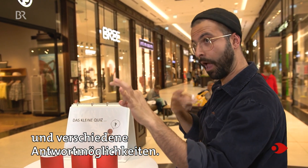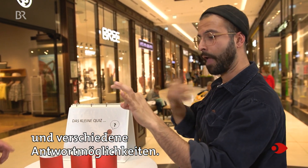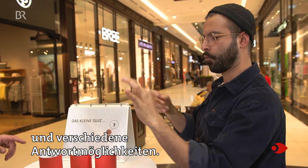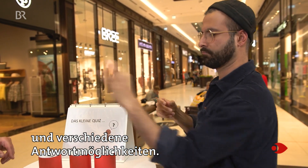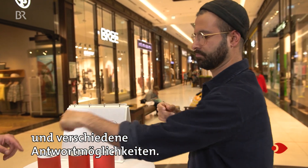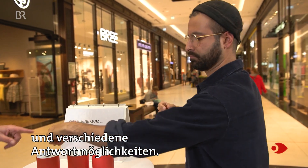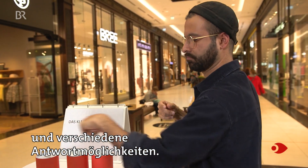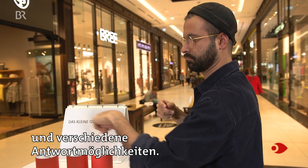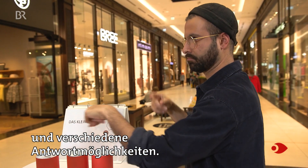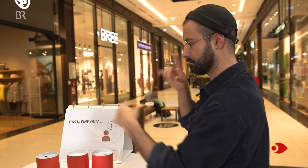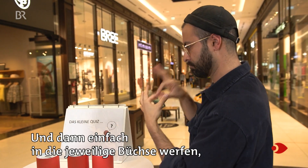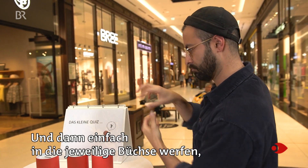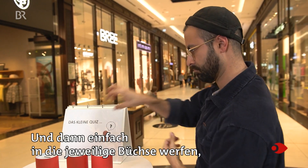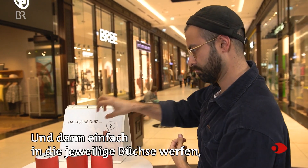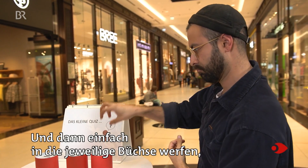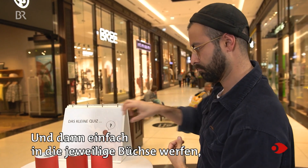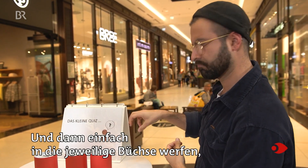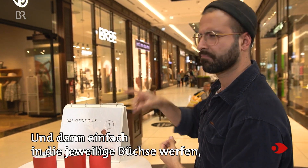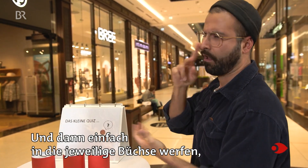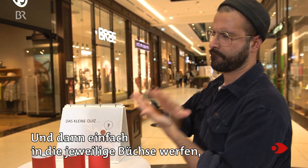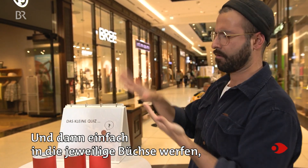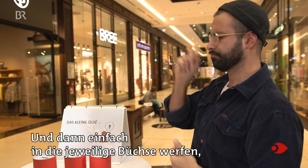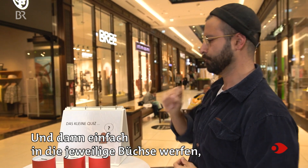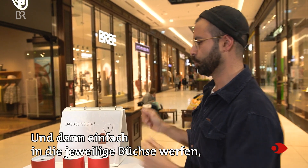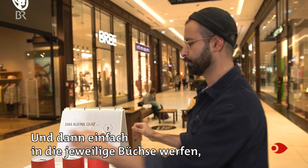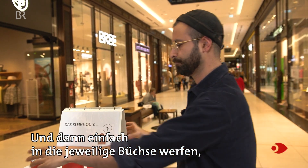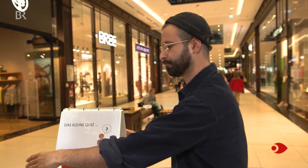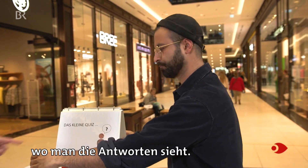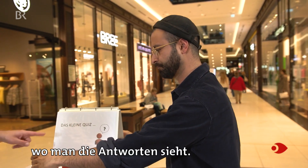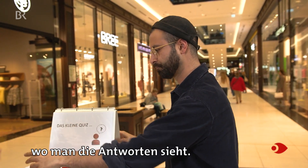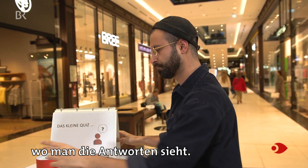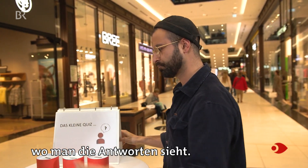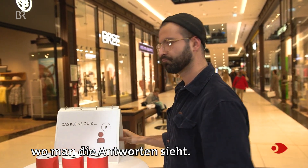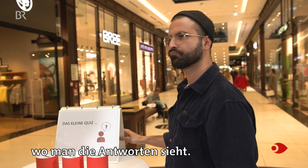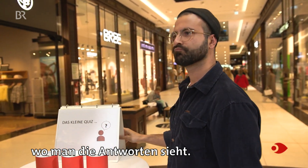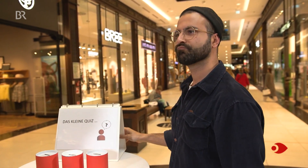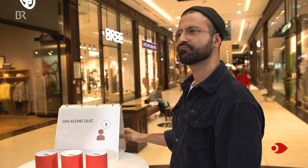verschiedene Antwortmöglichkeiten und dann einfach in die jeweilige Büchse werfen, wo man die Antworten sieht.